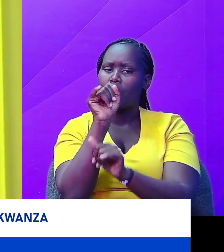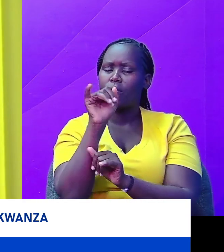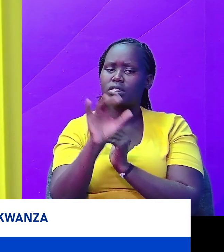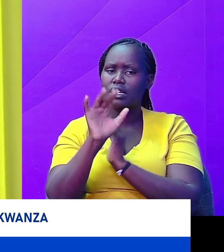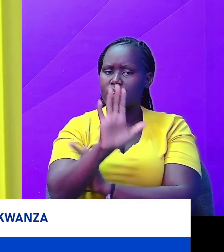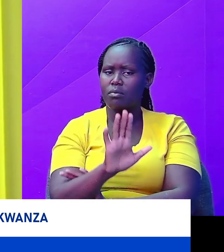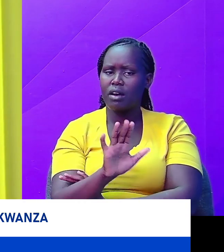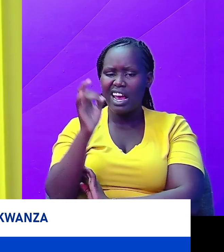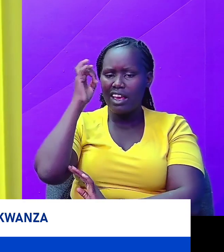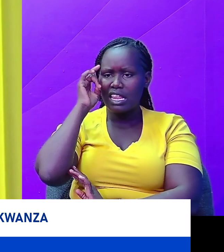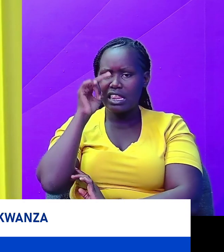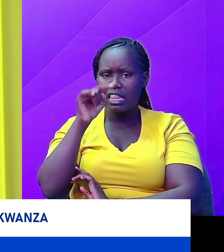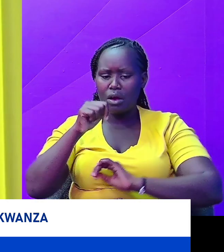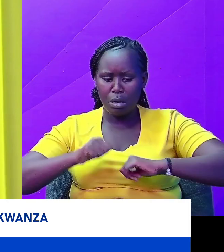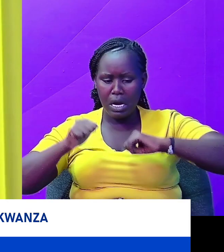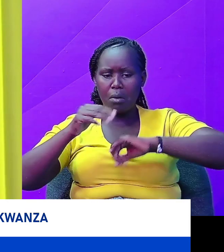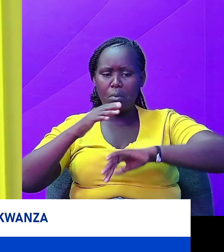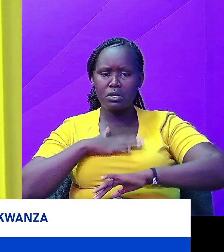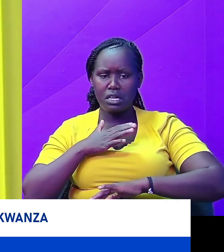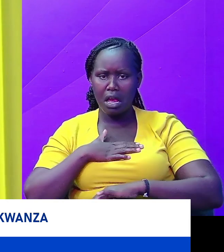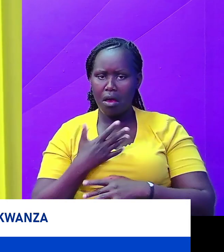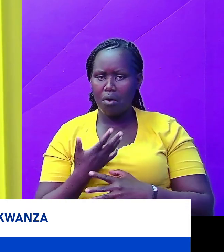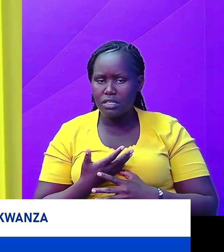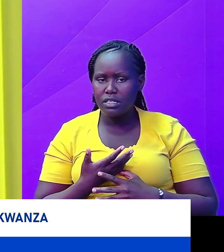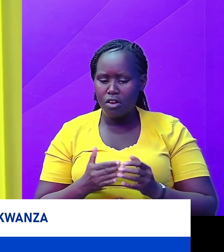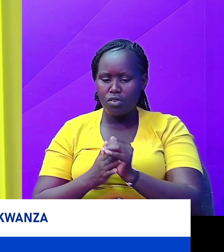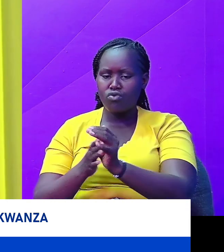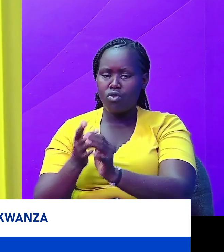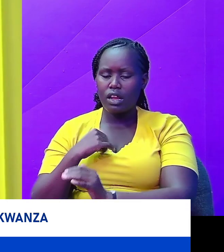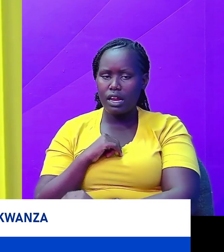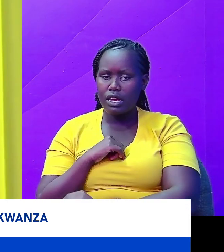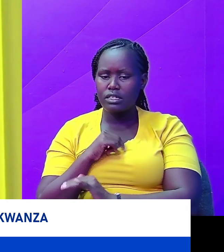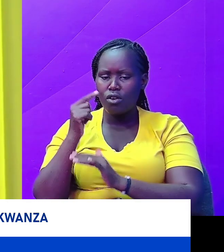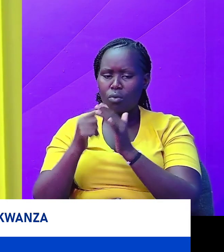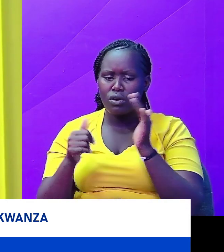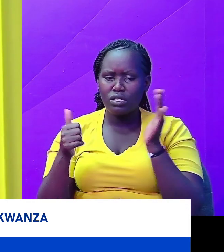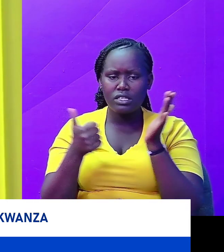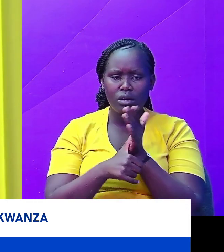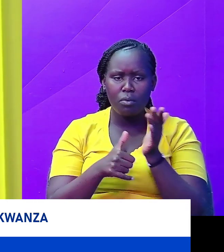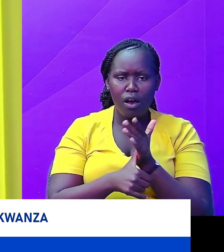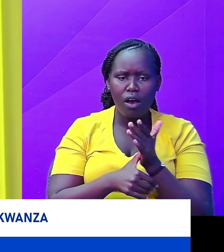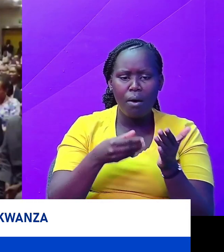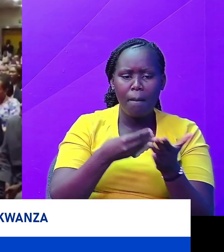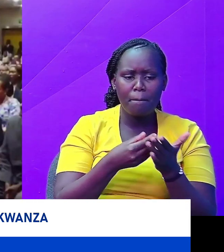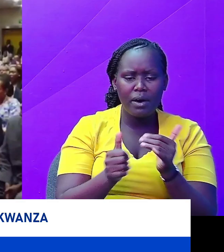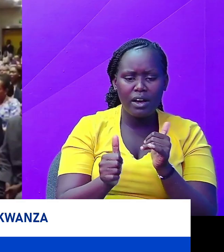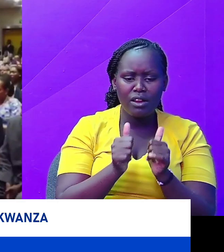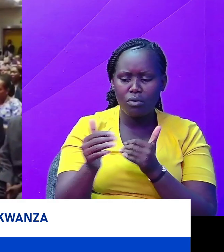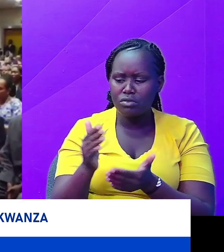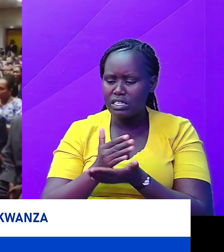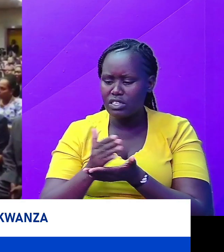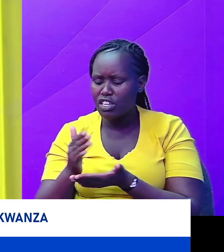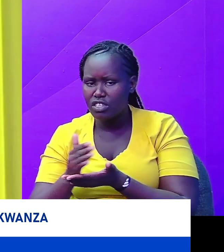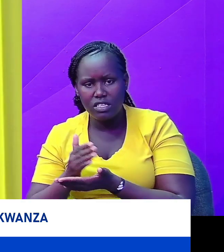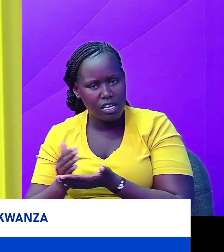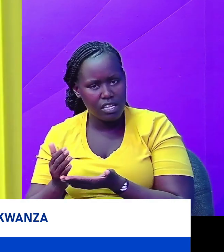Wanadhania bado wao ni masters wetu, ni wakoloni kwetu. Kitu gani? Ni fedha chache wanayotugaia, na fedha yenyewe